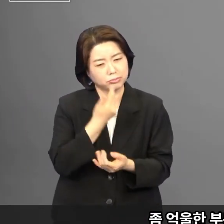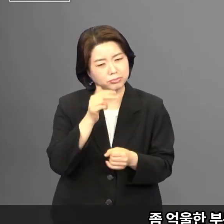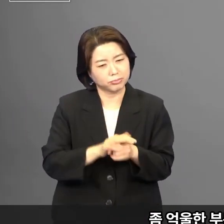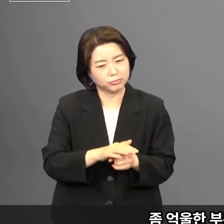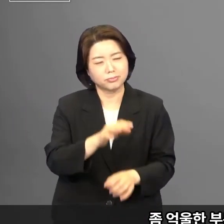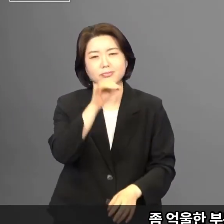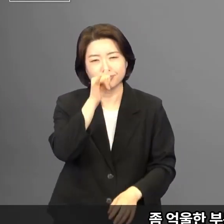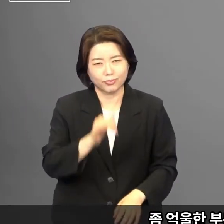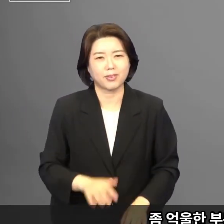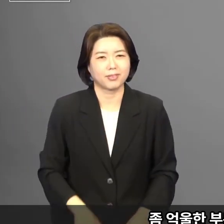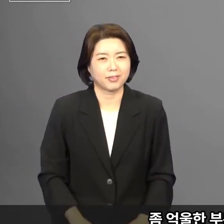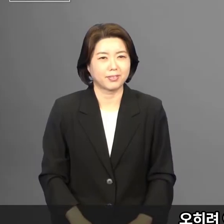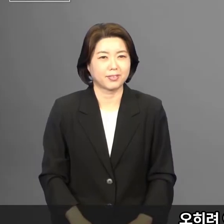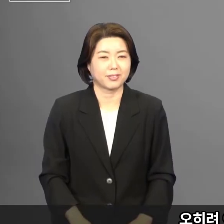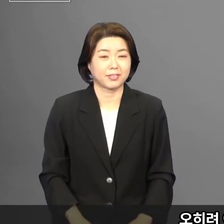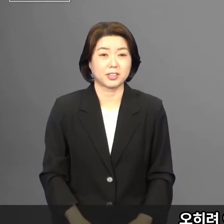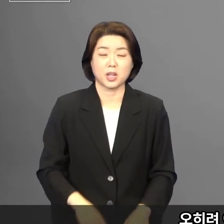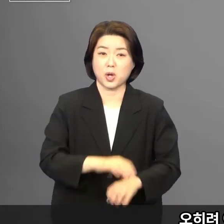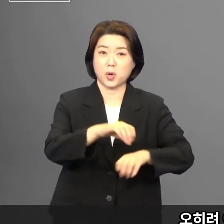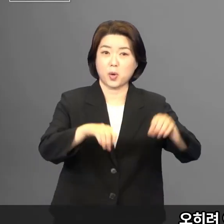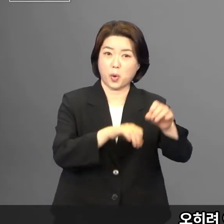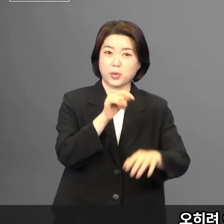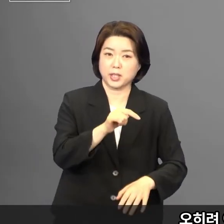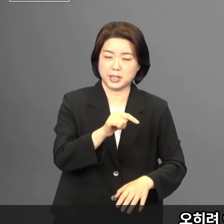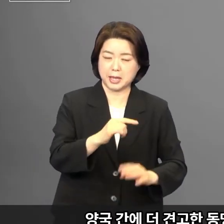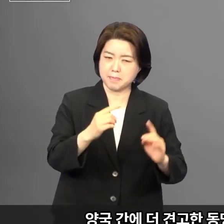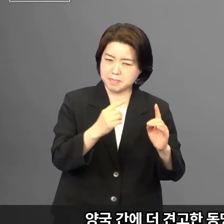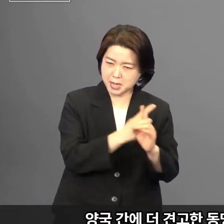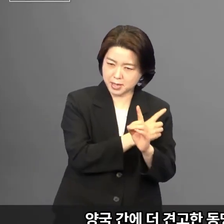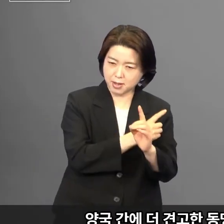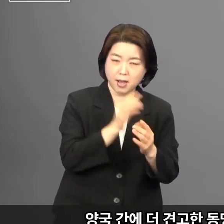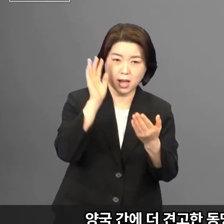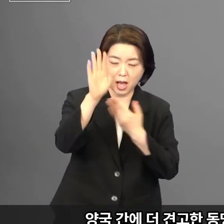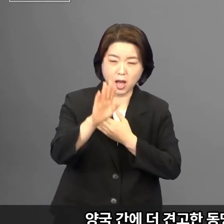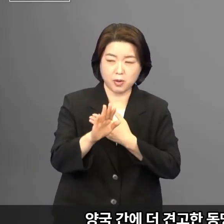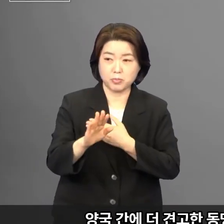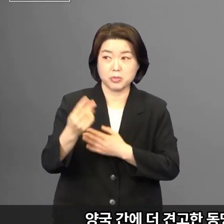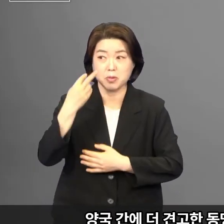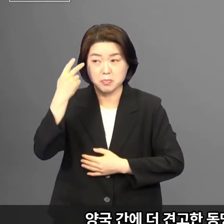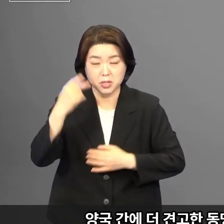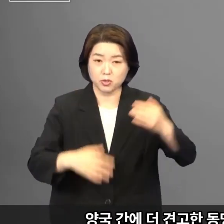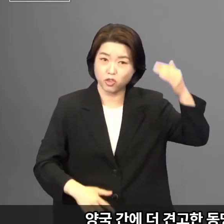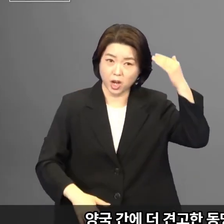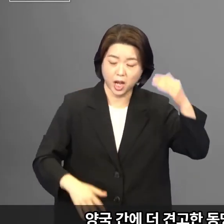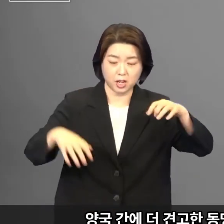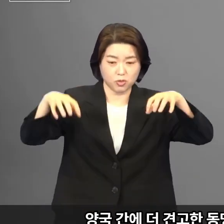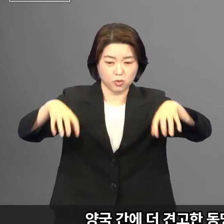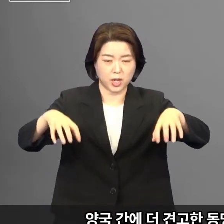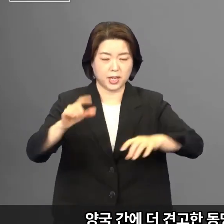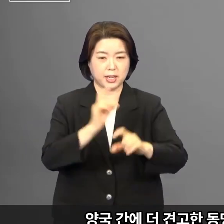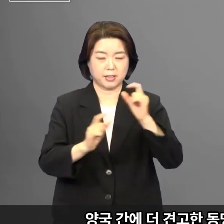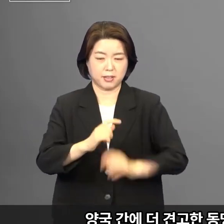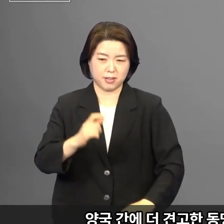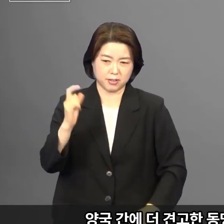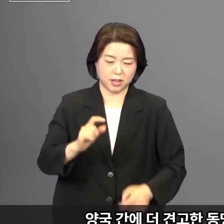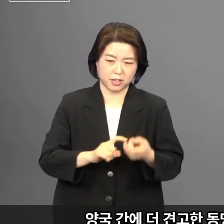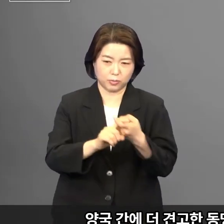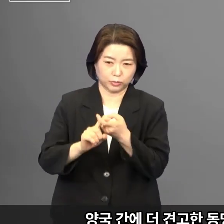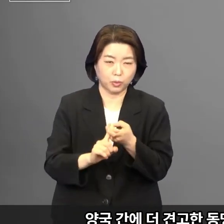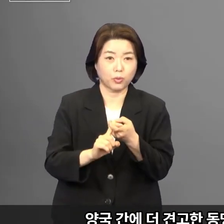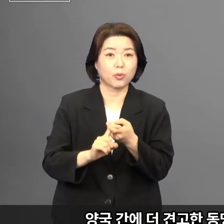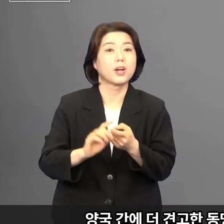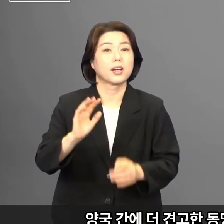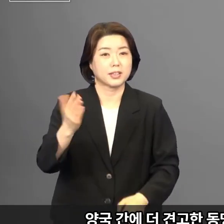있긴 합니다만 오히려 이것이 변하여 좀 양국 간에 더 견고한 동맹 관계가